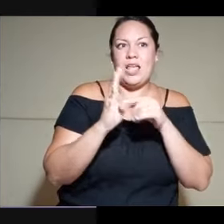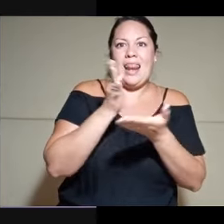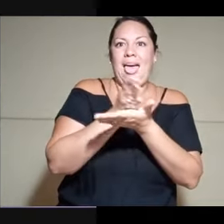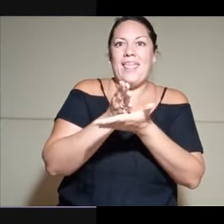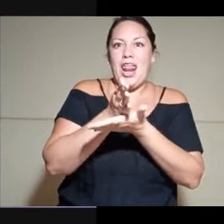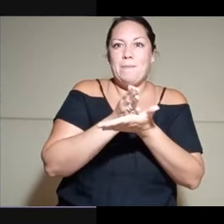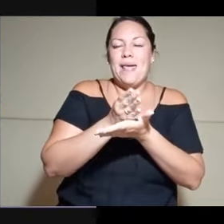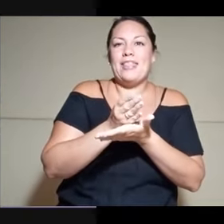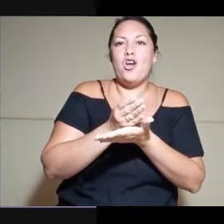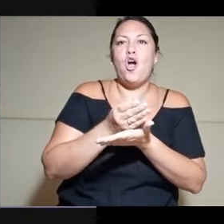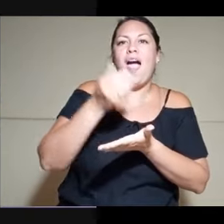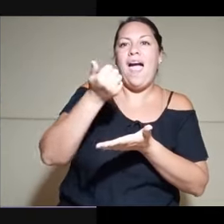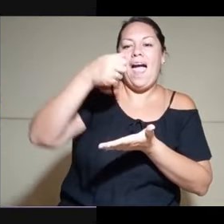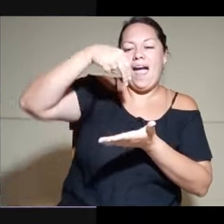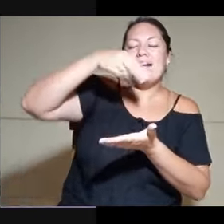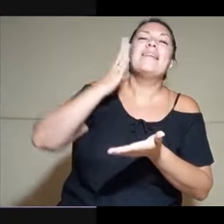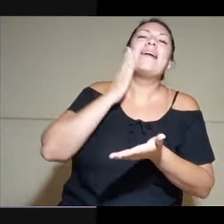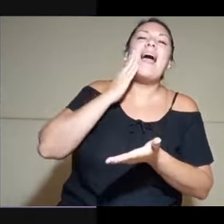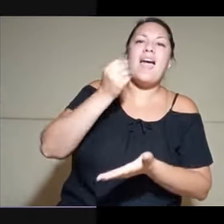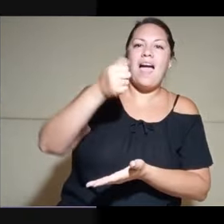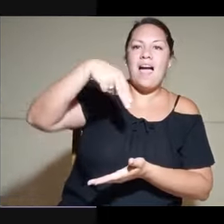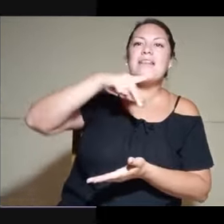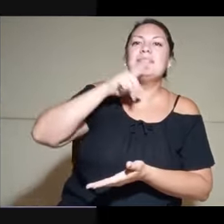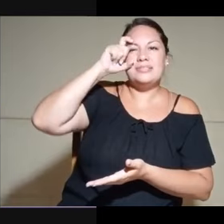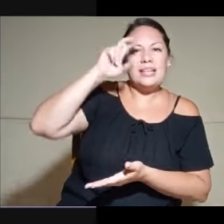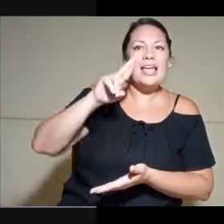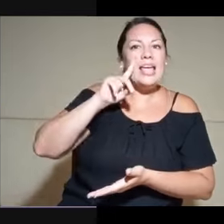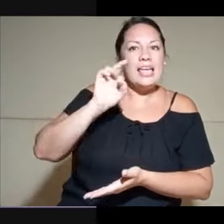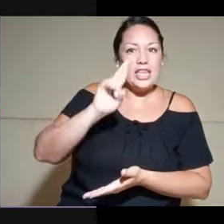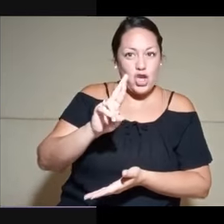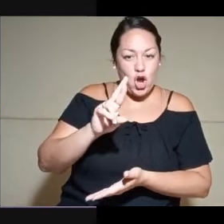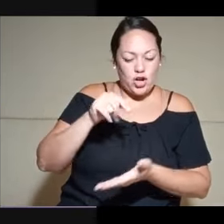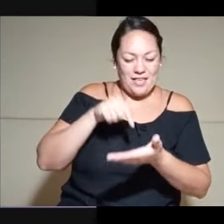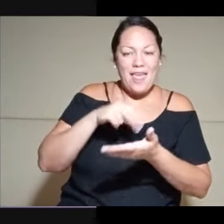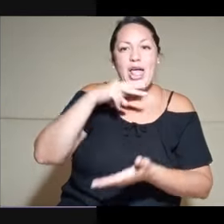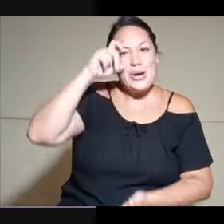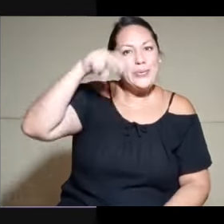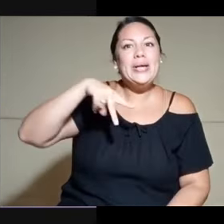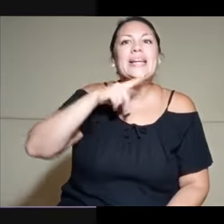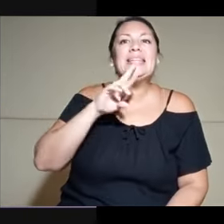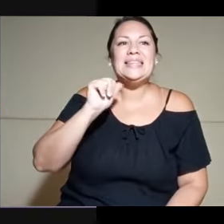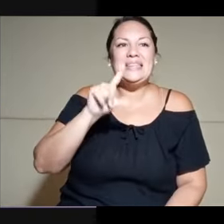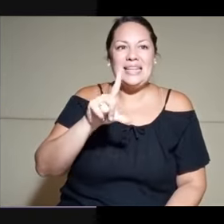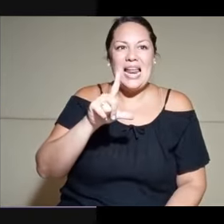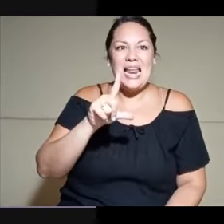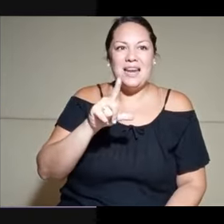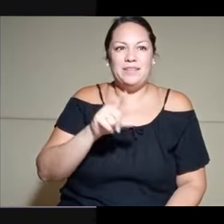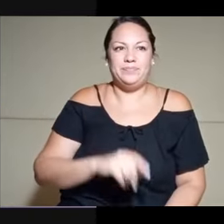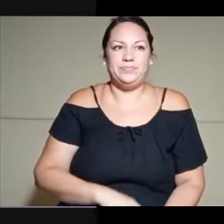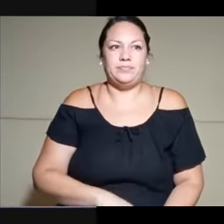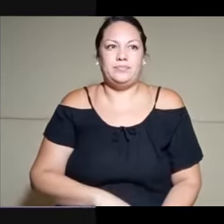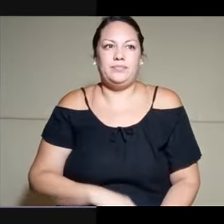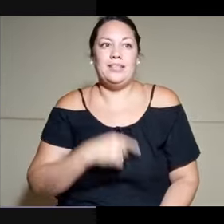anterior. Sería en ese caso. no, la B es la ventral. Eso sería la... Esta es la anterior. Lo que vimos recién, que cuando se- Acordate que lo anterior es